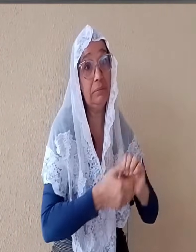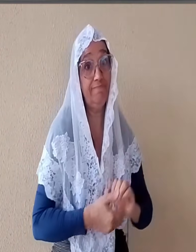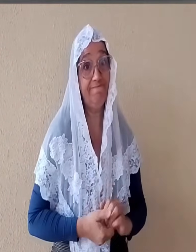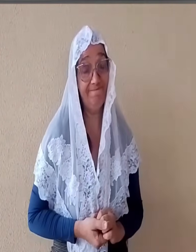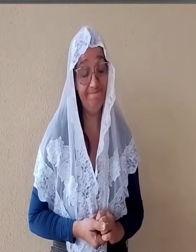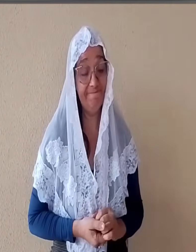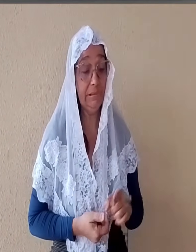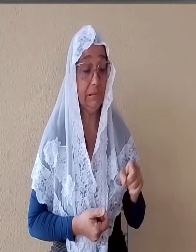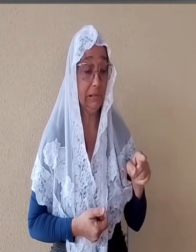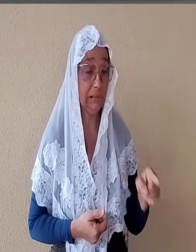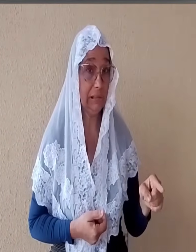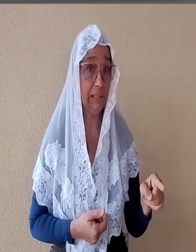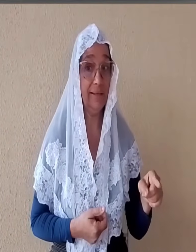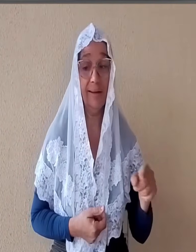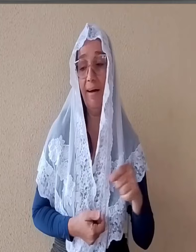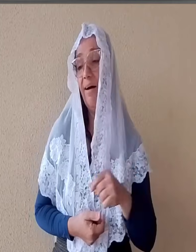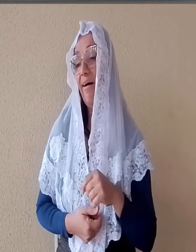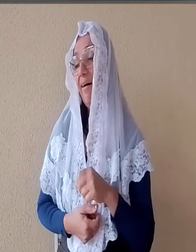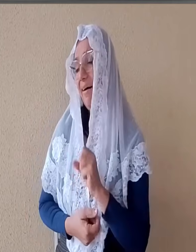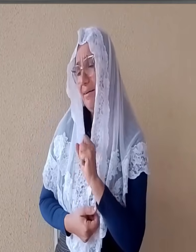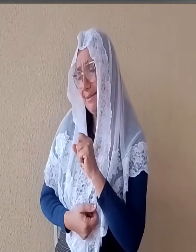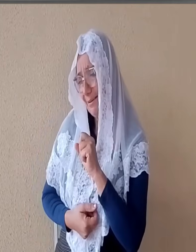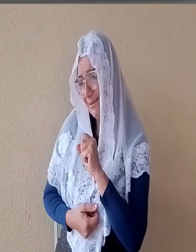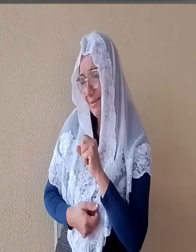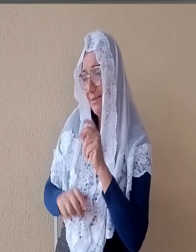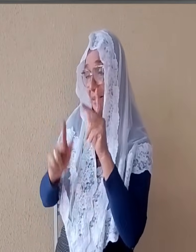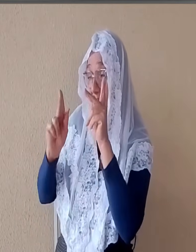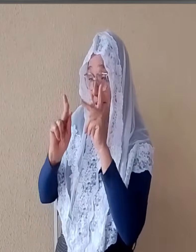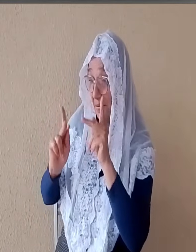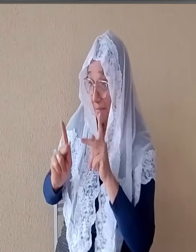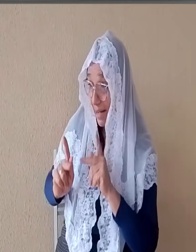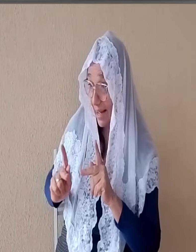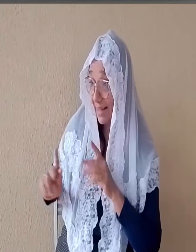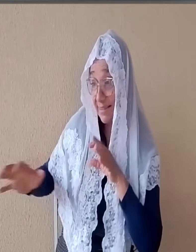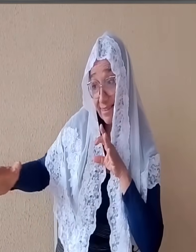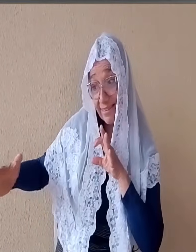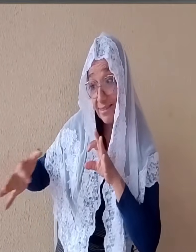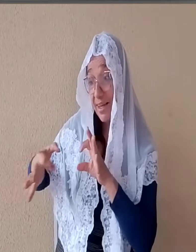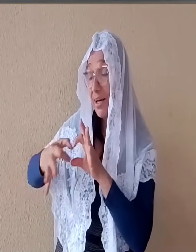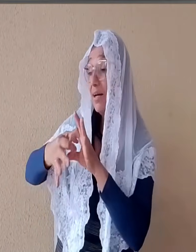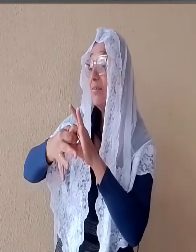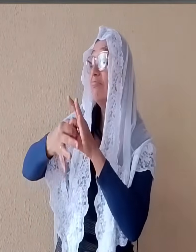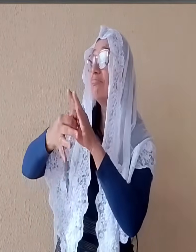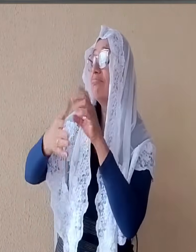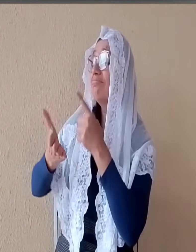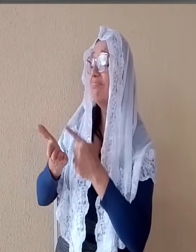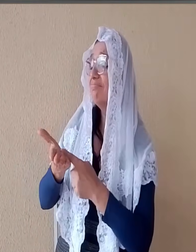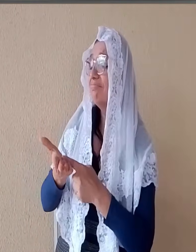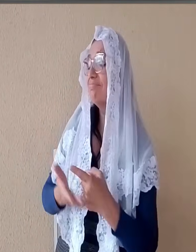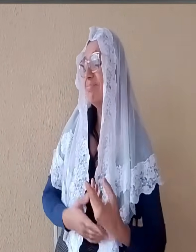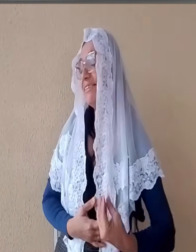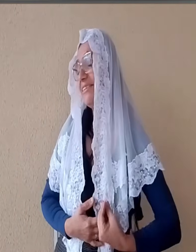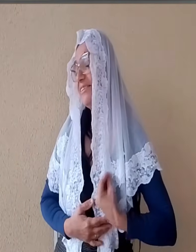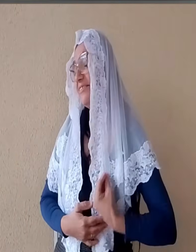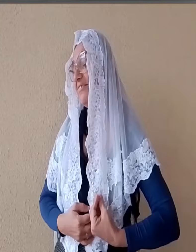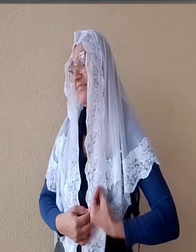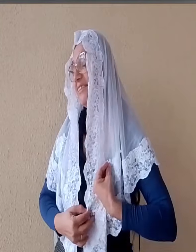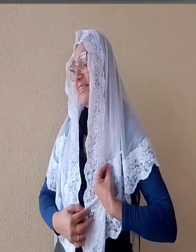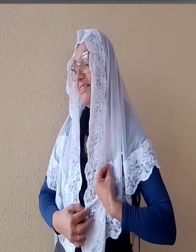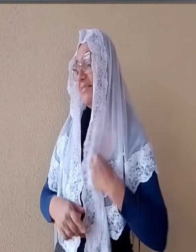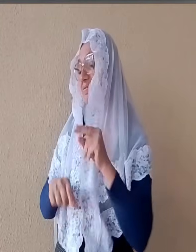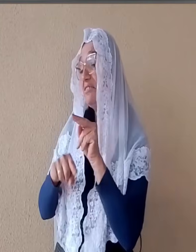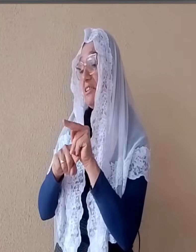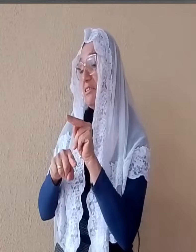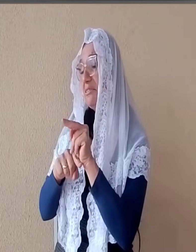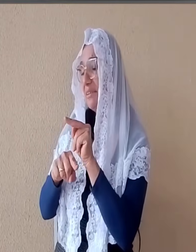eles, e fez um concerto com eles, que lhes daria a vida, e os príncipes da congregação lhes